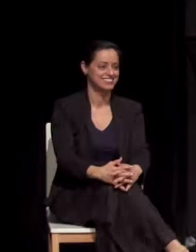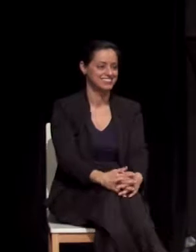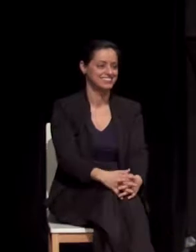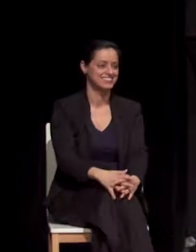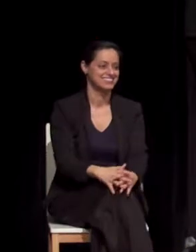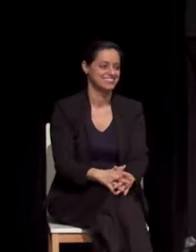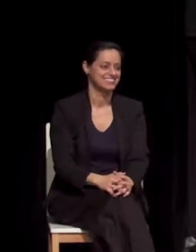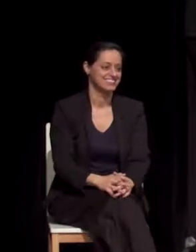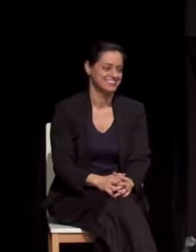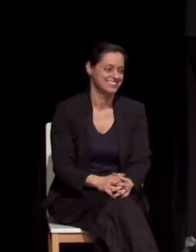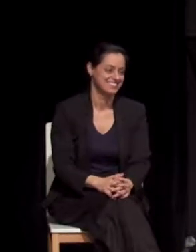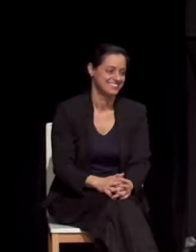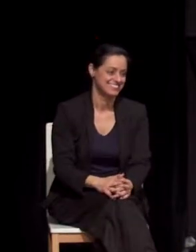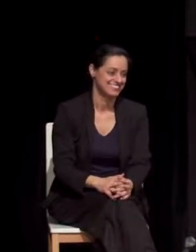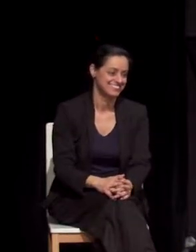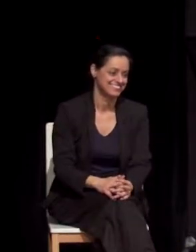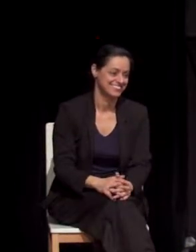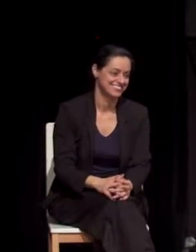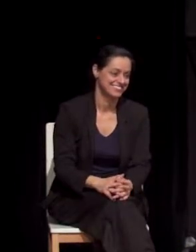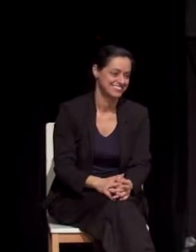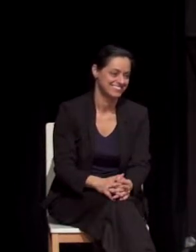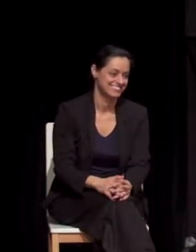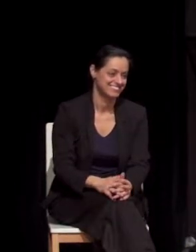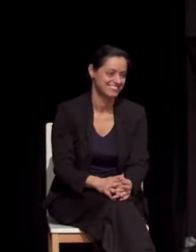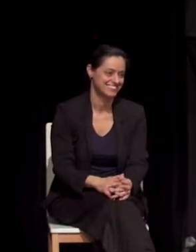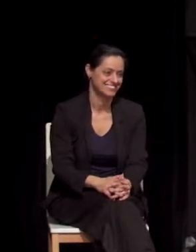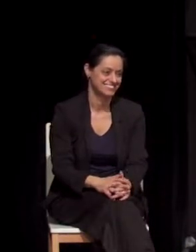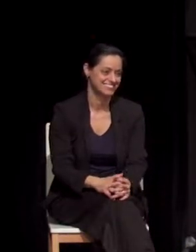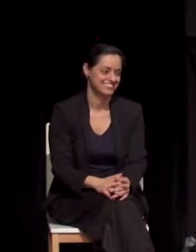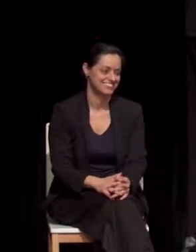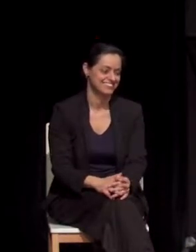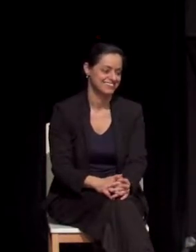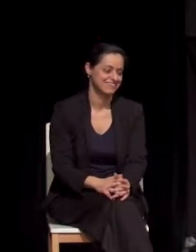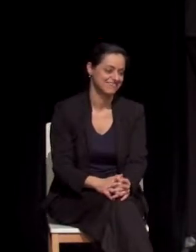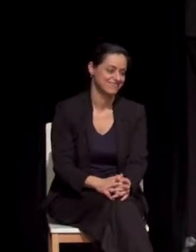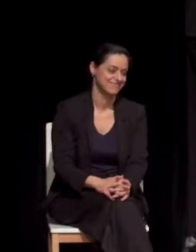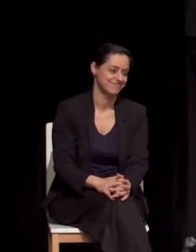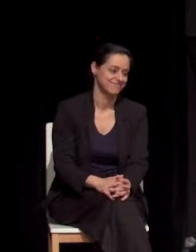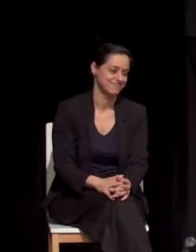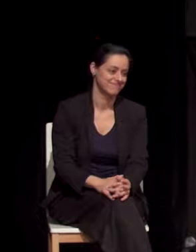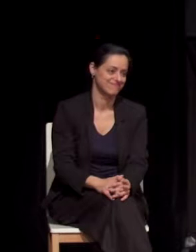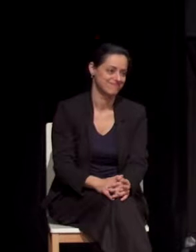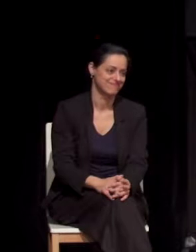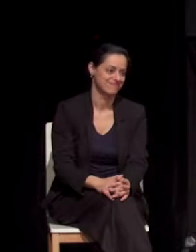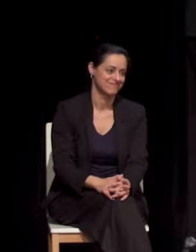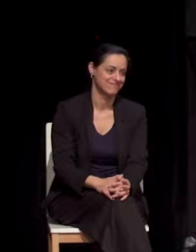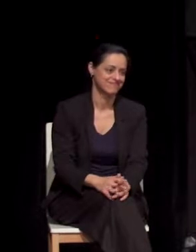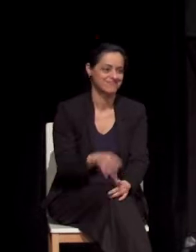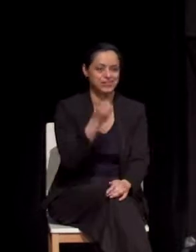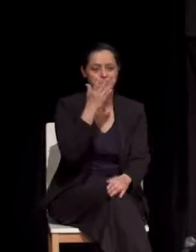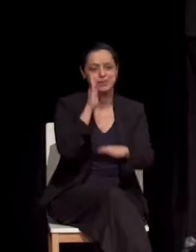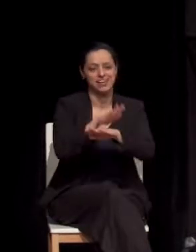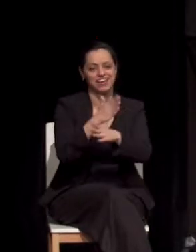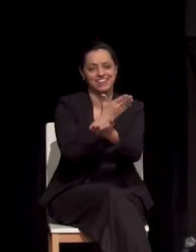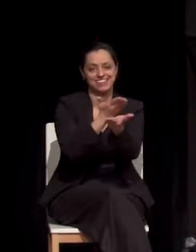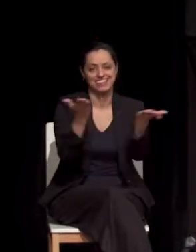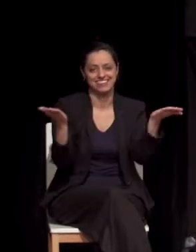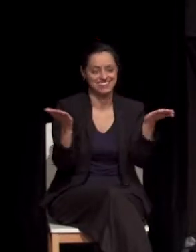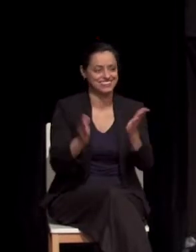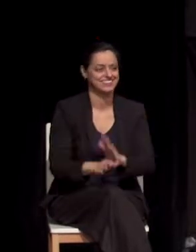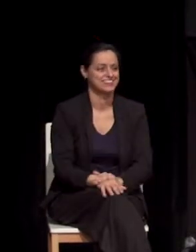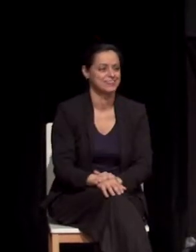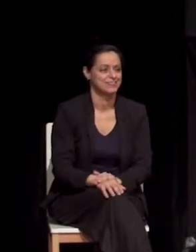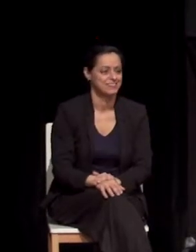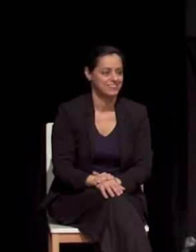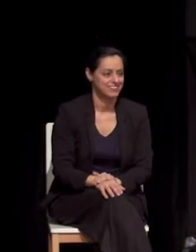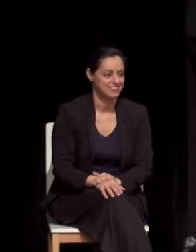Boa tarde a todo mundo. Como que Lucas está aqui, eu sempre estou na frente falando sobre a questão